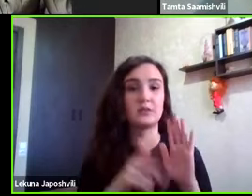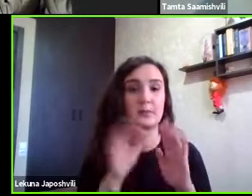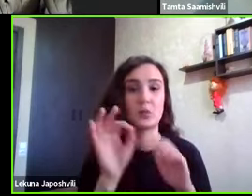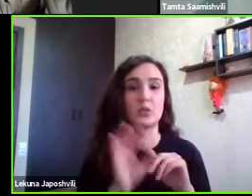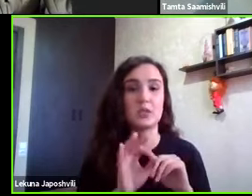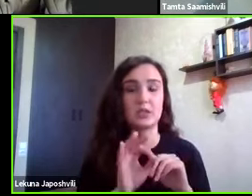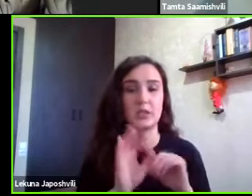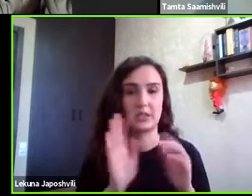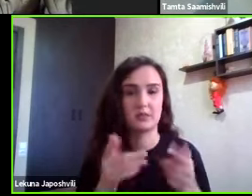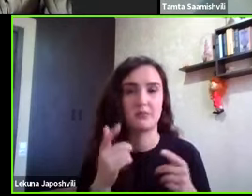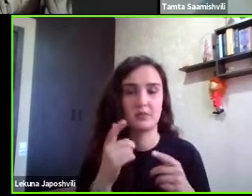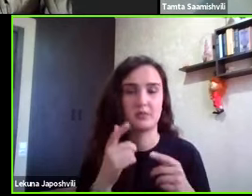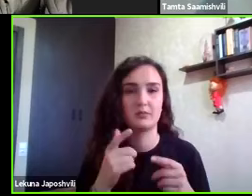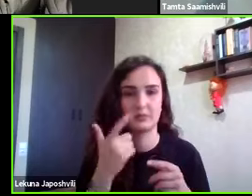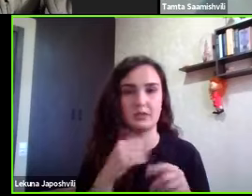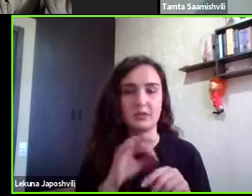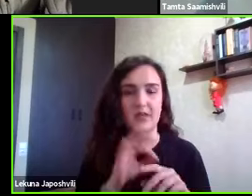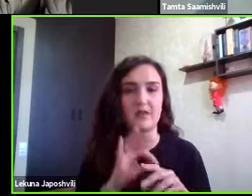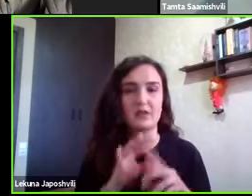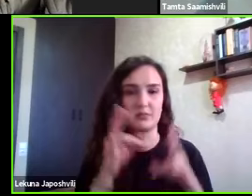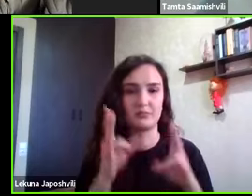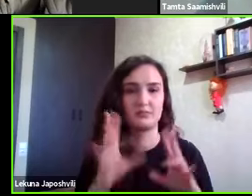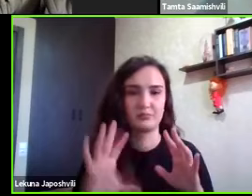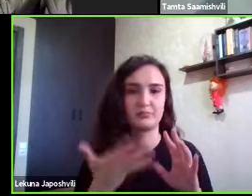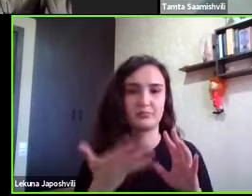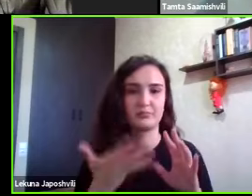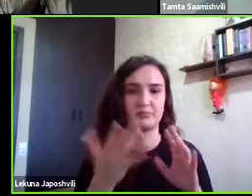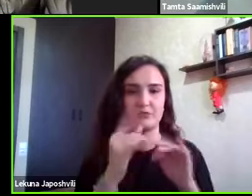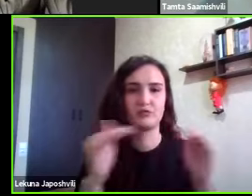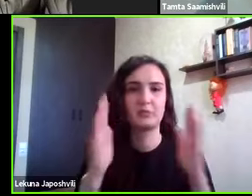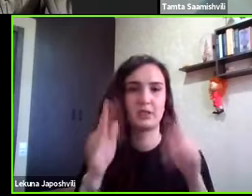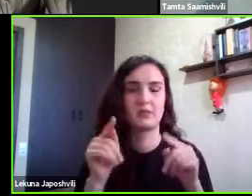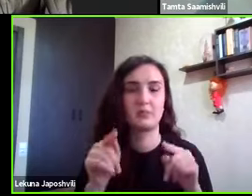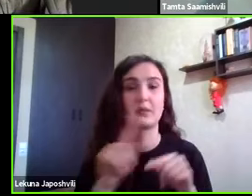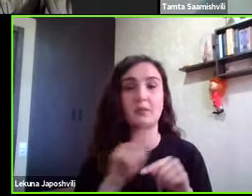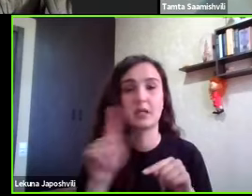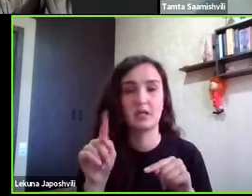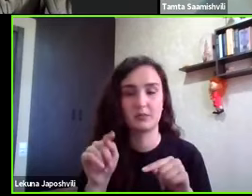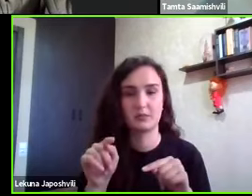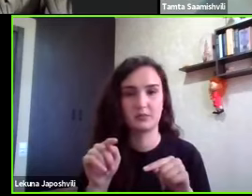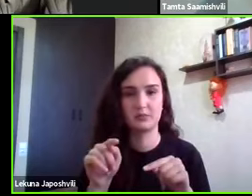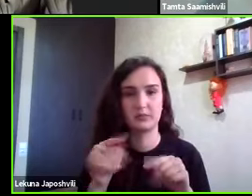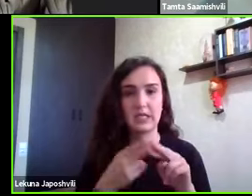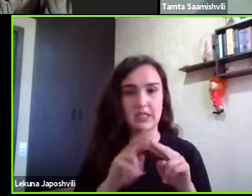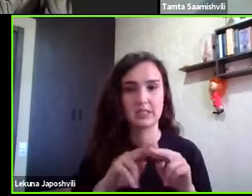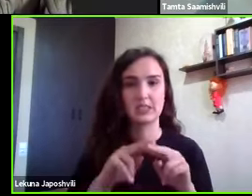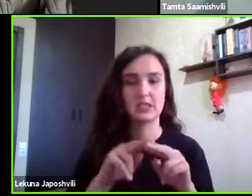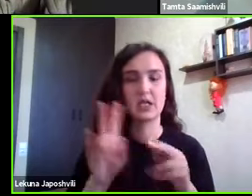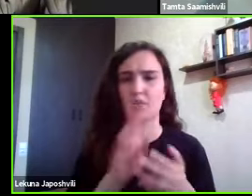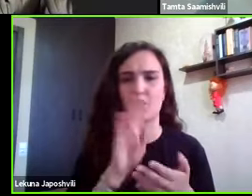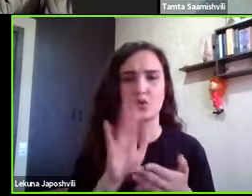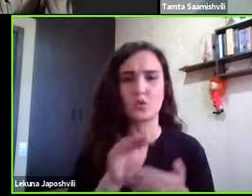78% მოვიხდით ამ დაავადებას განსაკუთრებით ბავშვები მოიხდიათ მაგრამ ეს გარდაუვალია